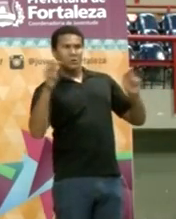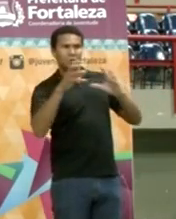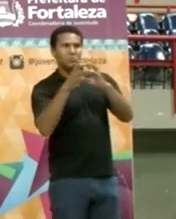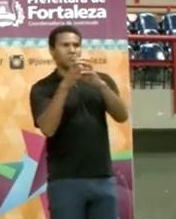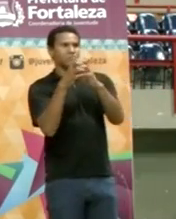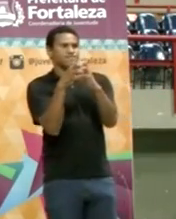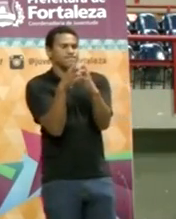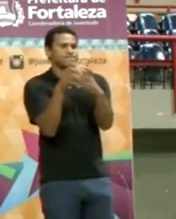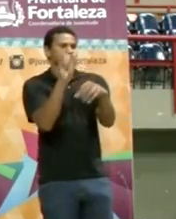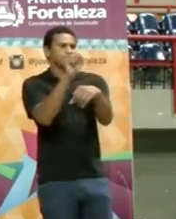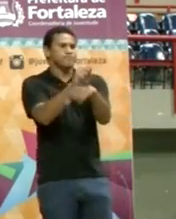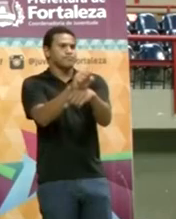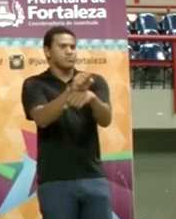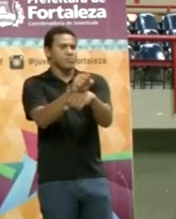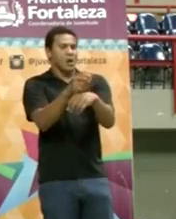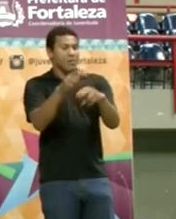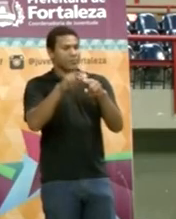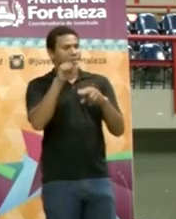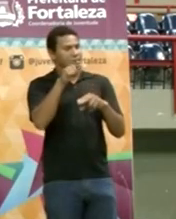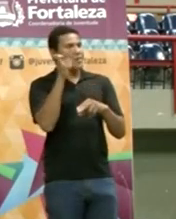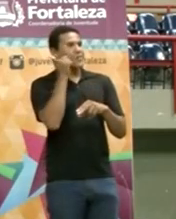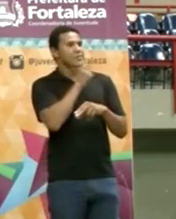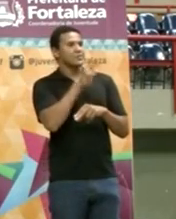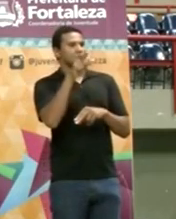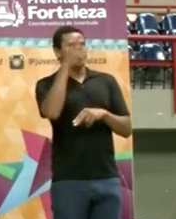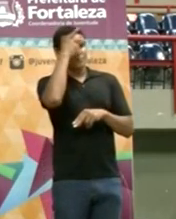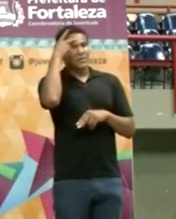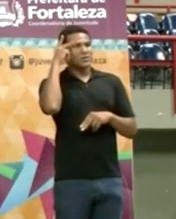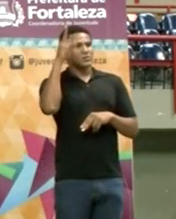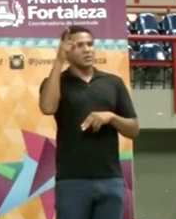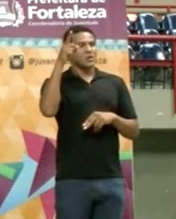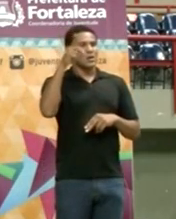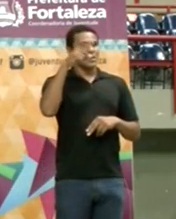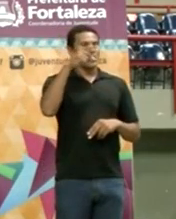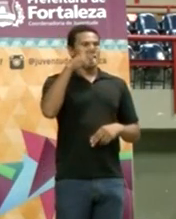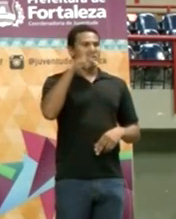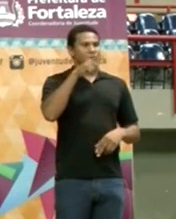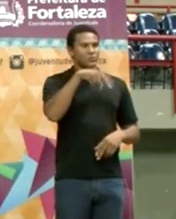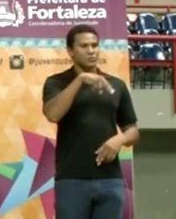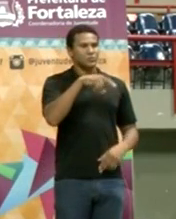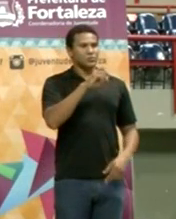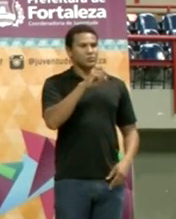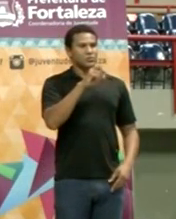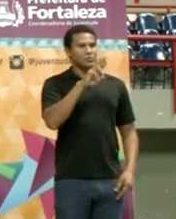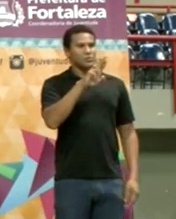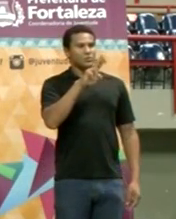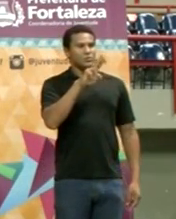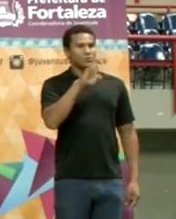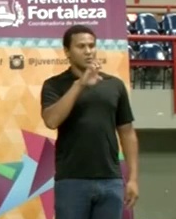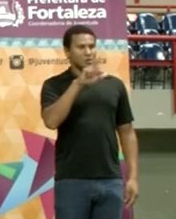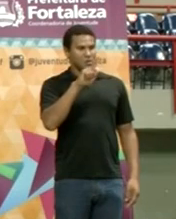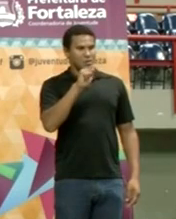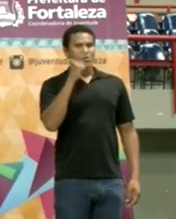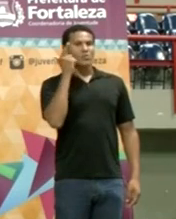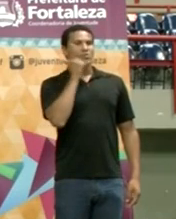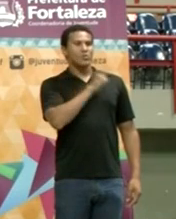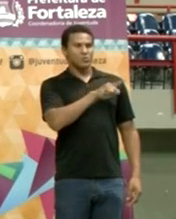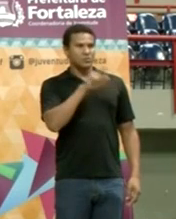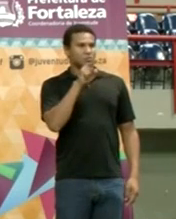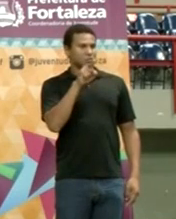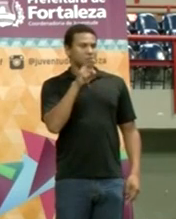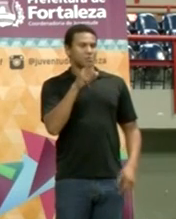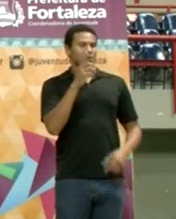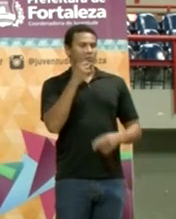esse motivo, os noruegueses têm a capacidade de estudá-los. Por isso, a resposta dessa questão seria o item B de